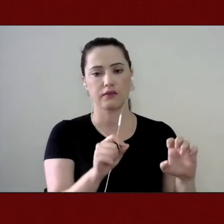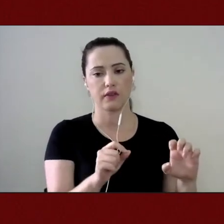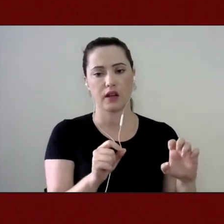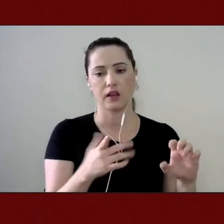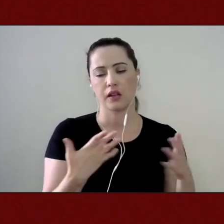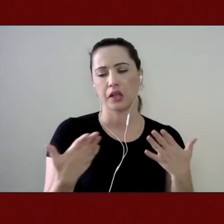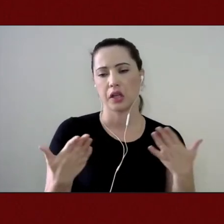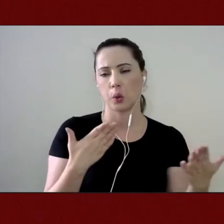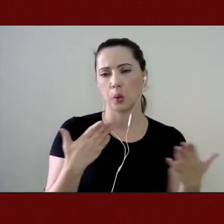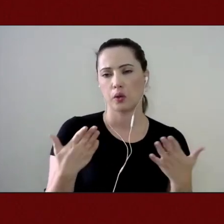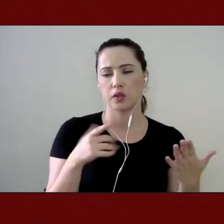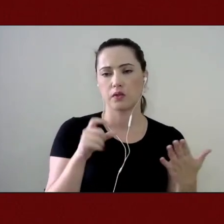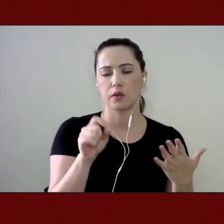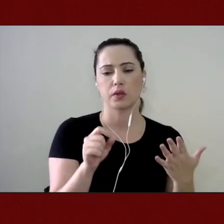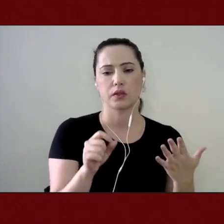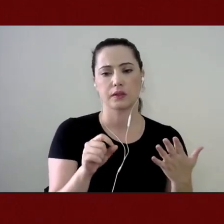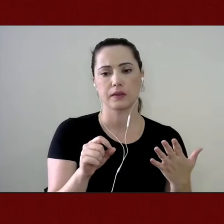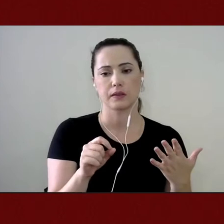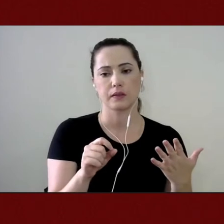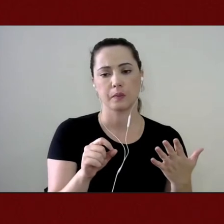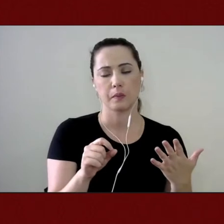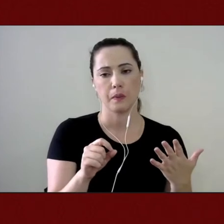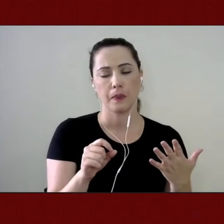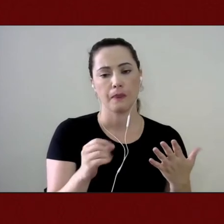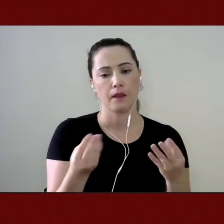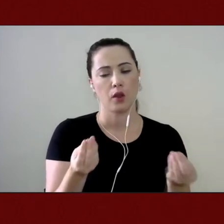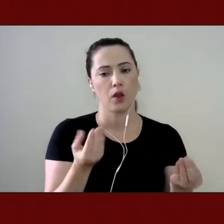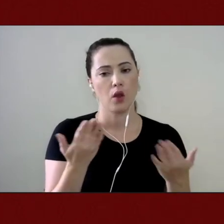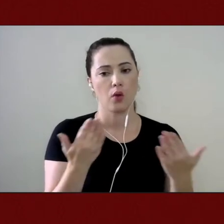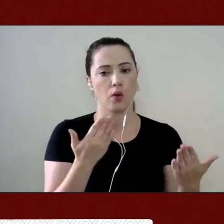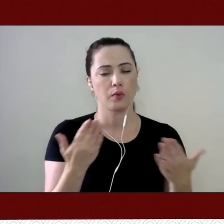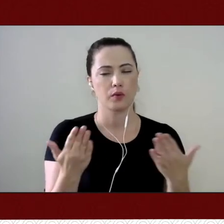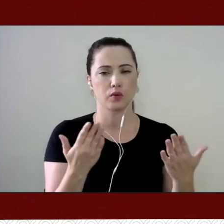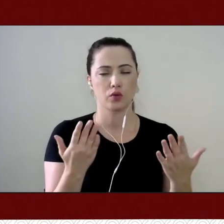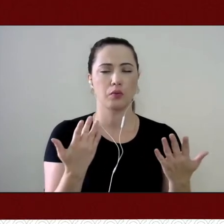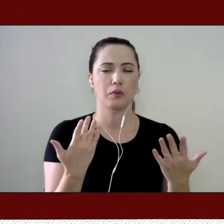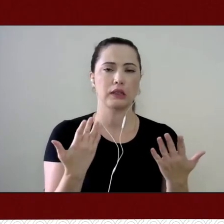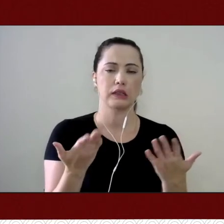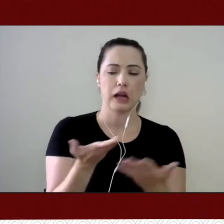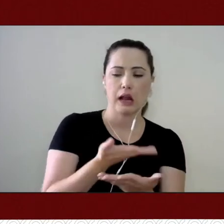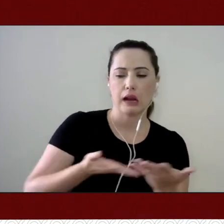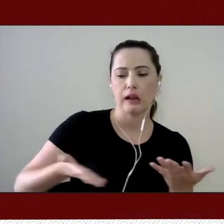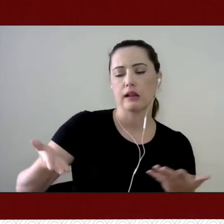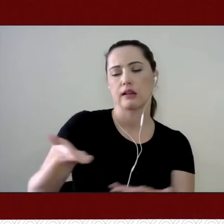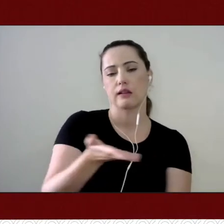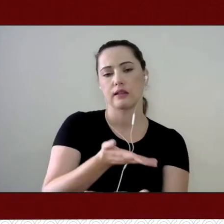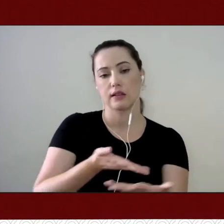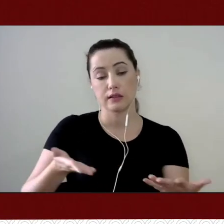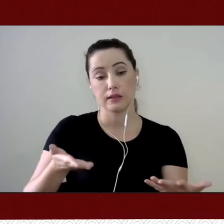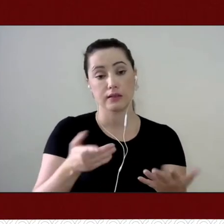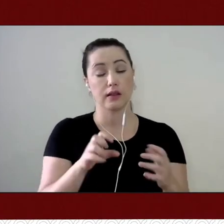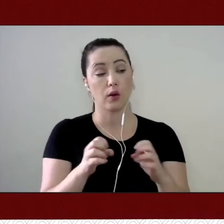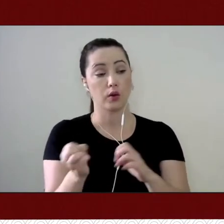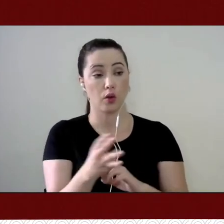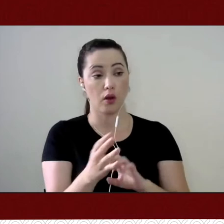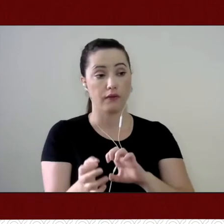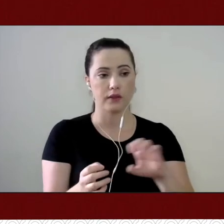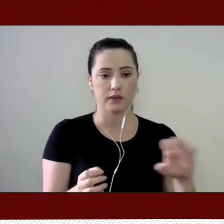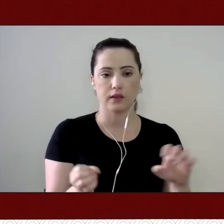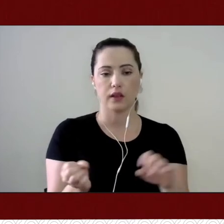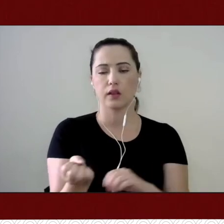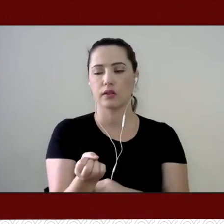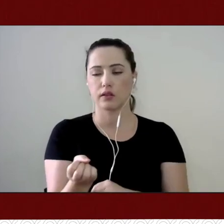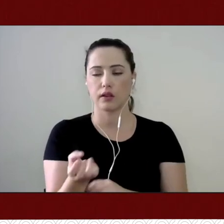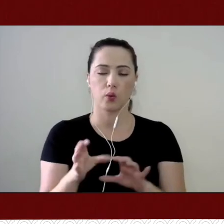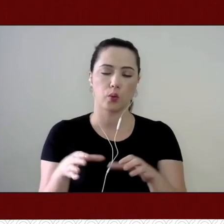instrumental, na verdade era uma relação de mão dupla, como apontou muito bem Marcelo Ridente, também outro grande estudioso